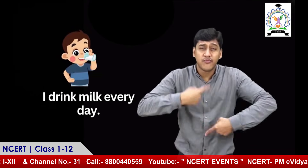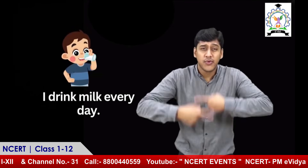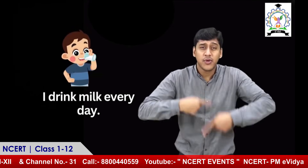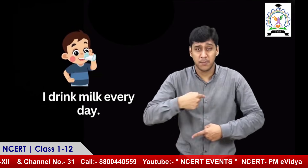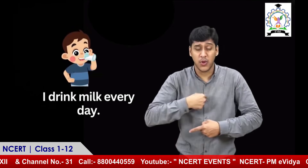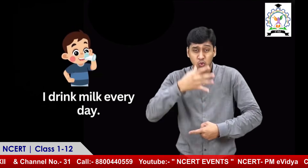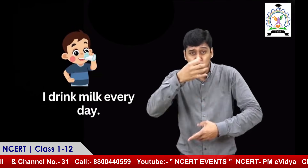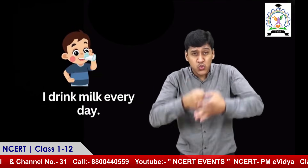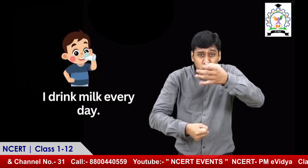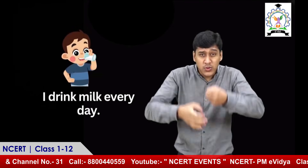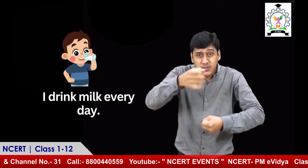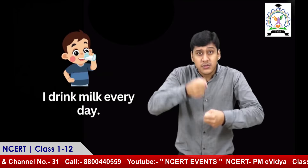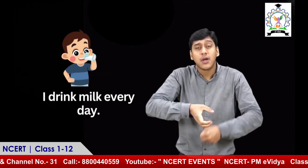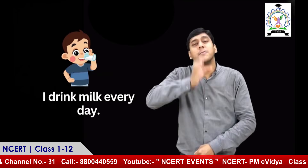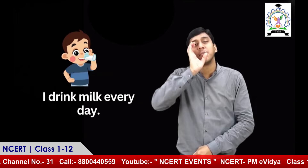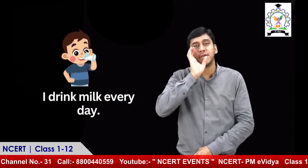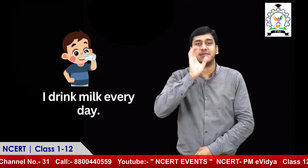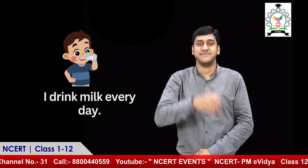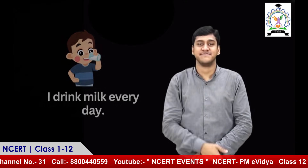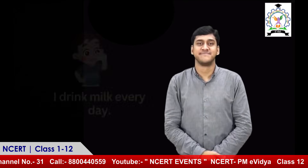मैं हर रोज दूध पीता हूं।